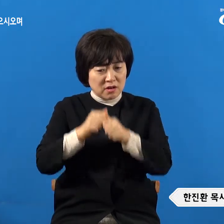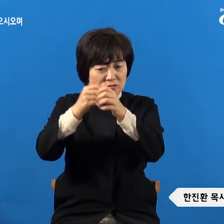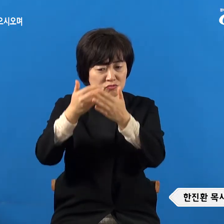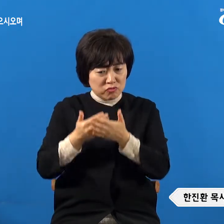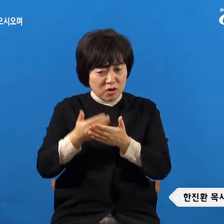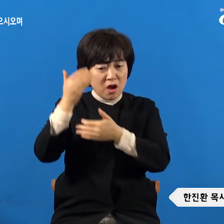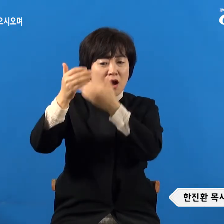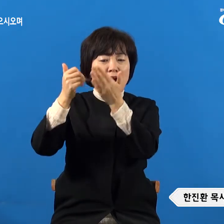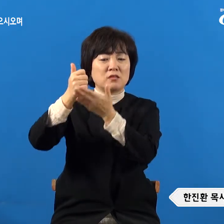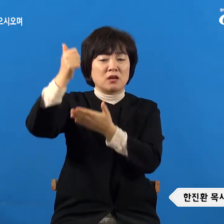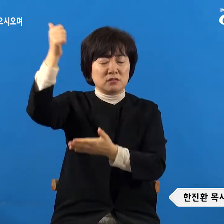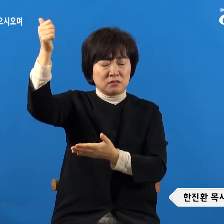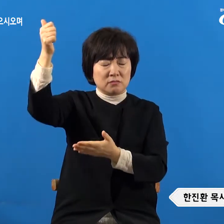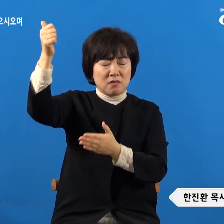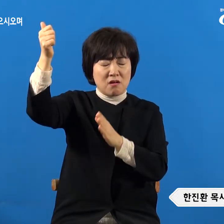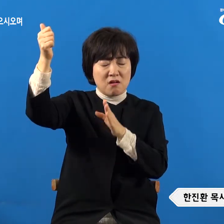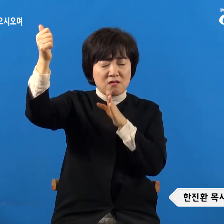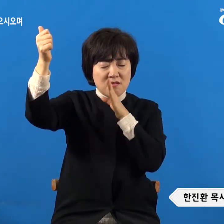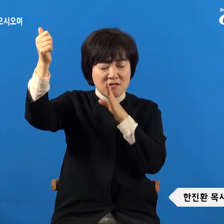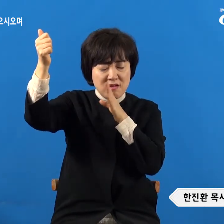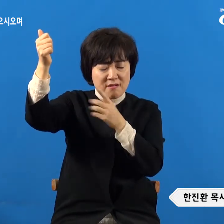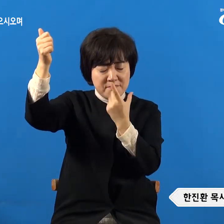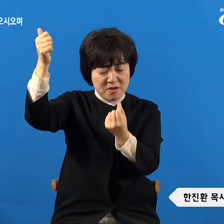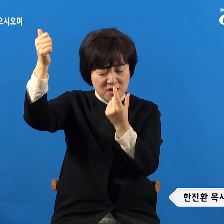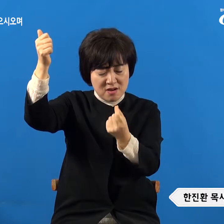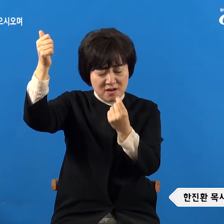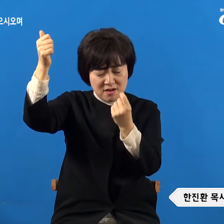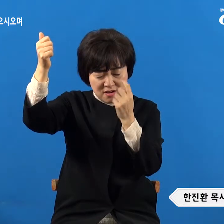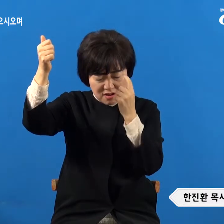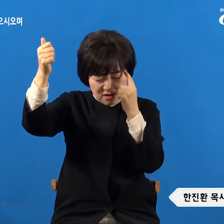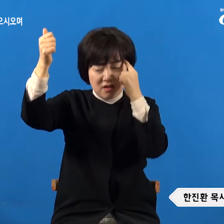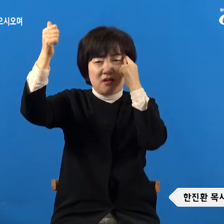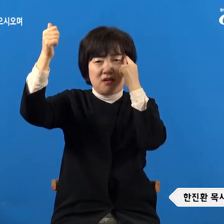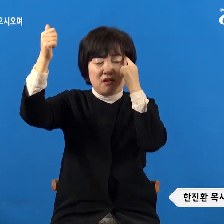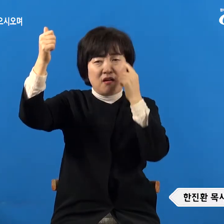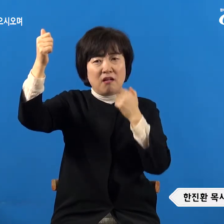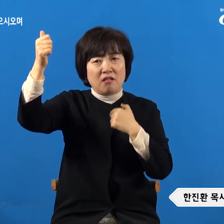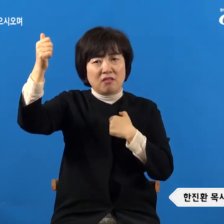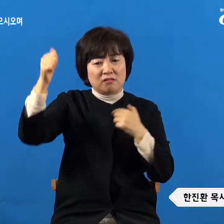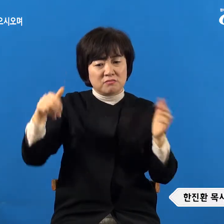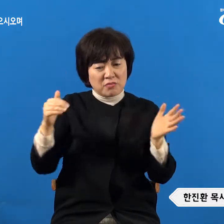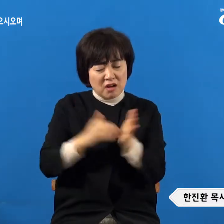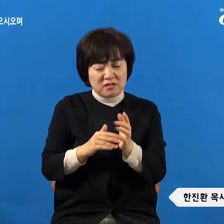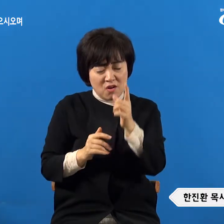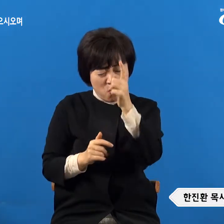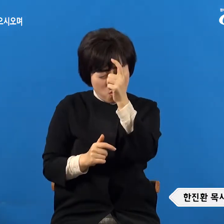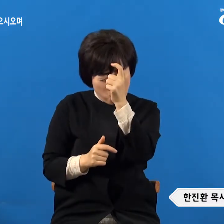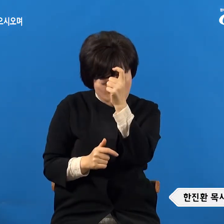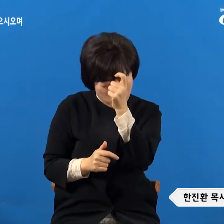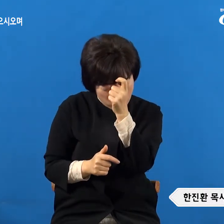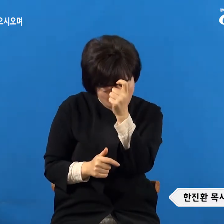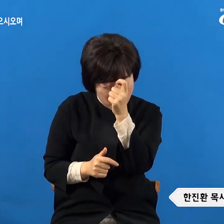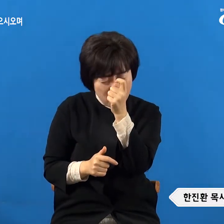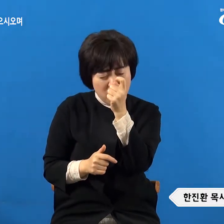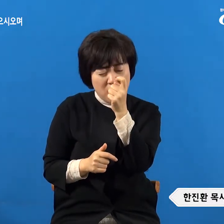시작합니다. 그동안 자기가 얼마나 완고한 죄인으로 살았는지가 깨달아지기 시작합니다.